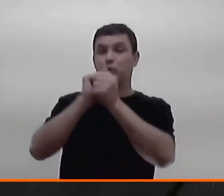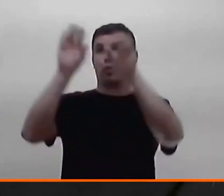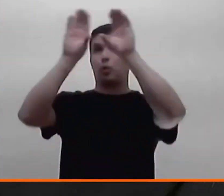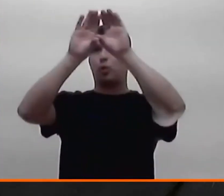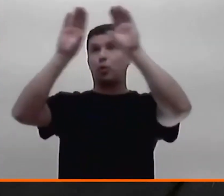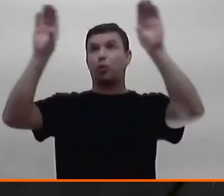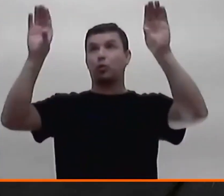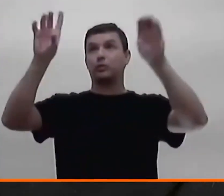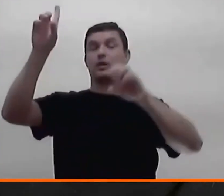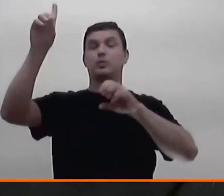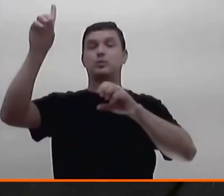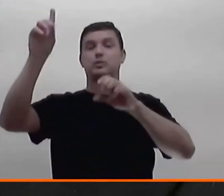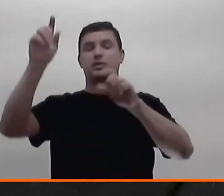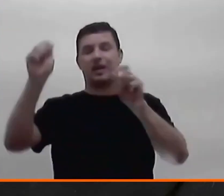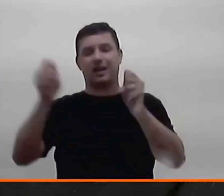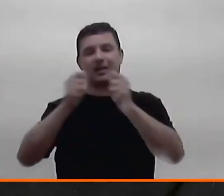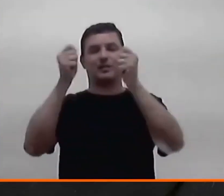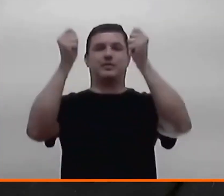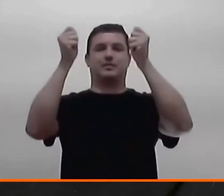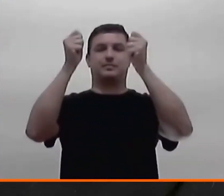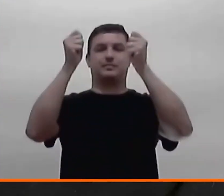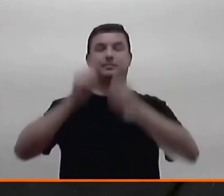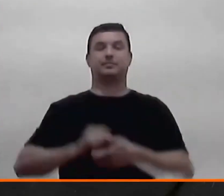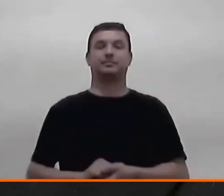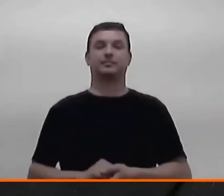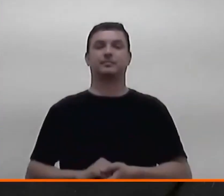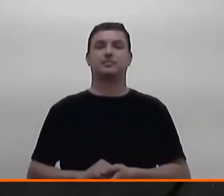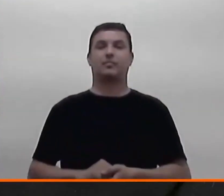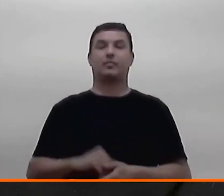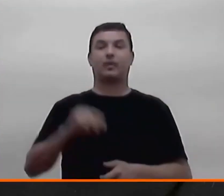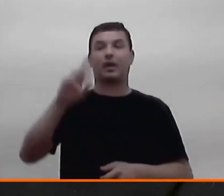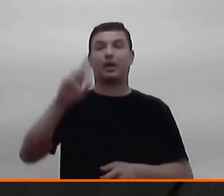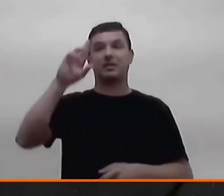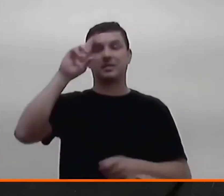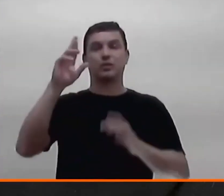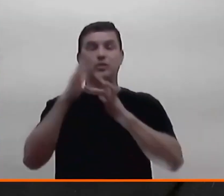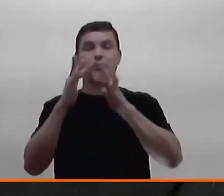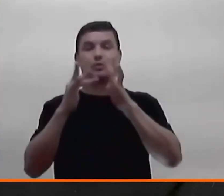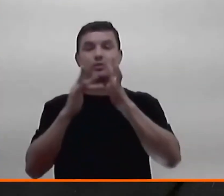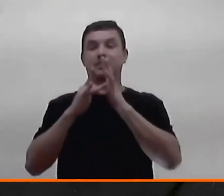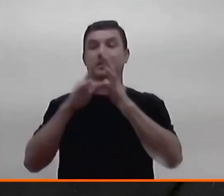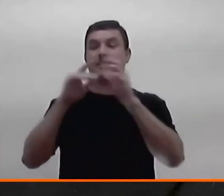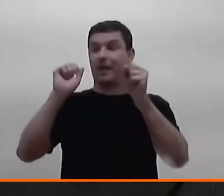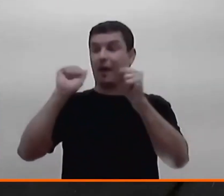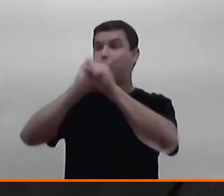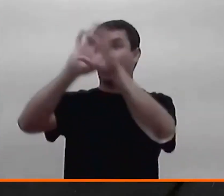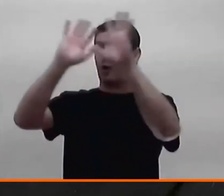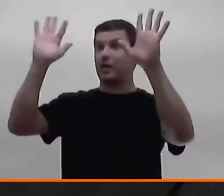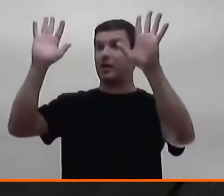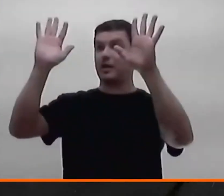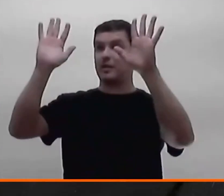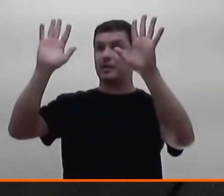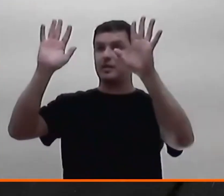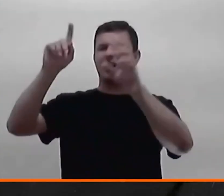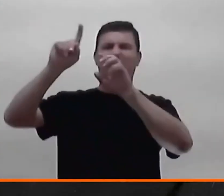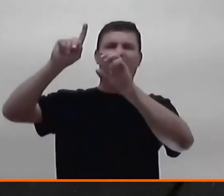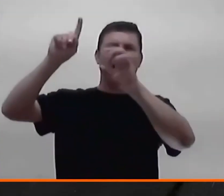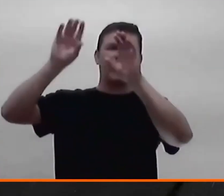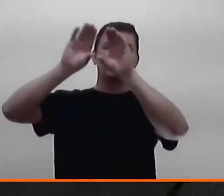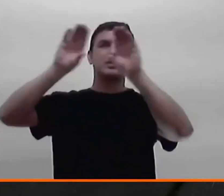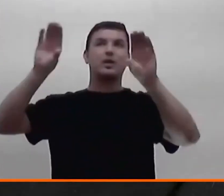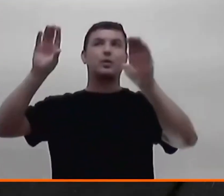Aleluia! Se ele está na glória, nós também podemos estar. Aqui